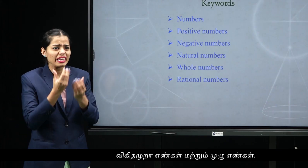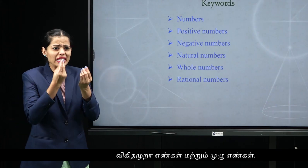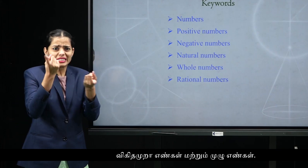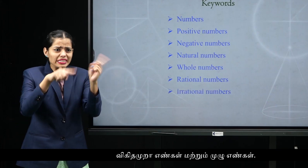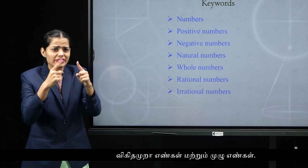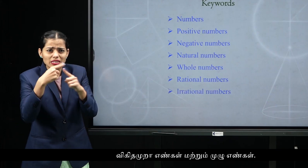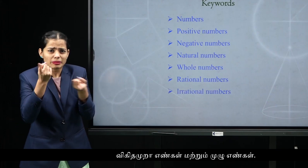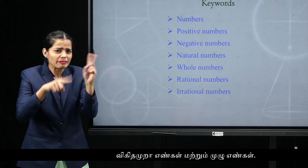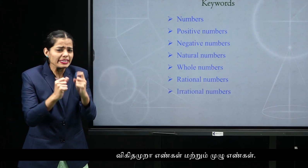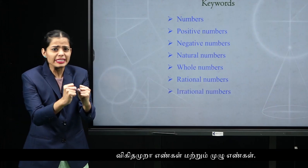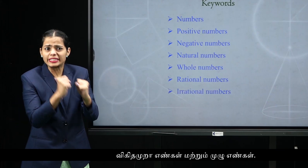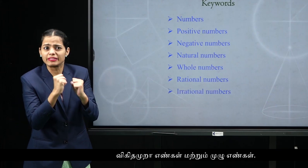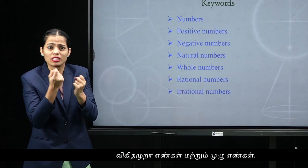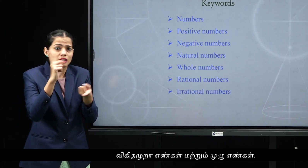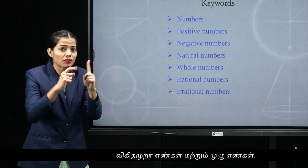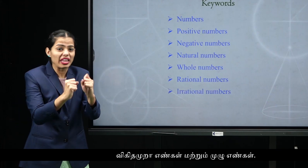விகிதமுறா எண்கள் மற்றும் முழு எண்கள்.